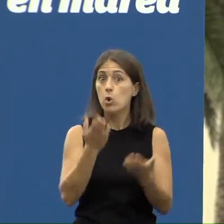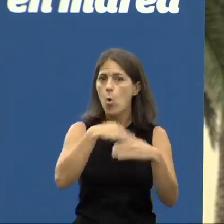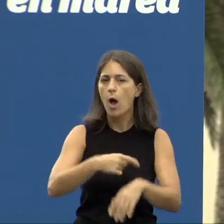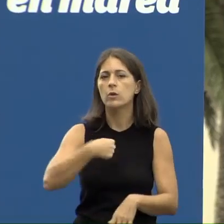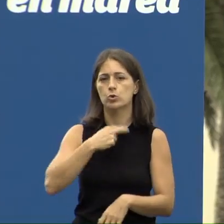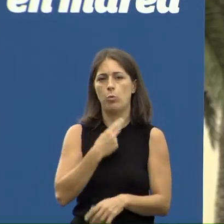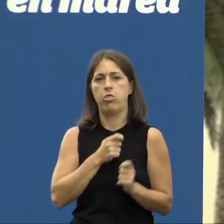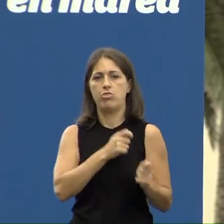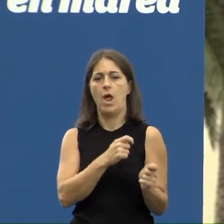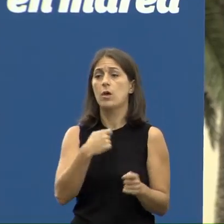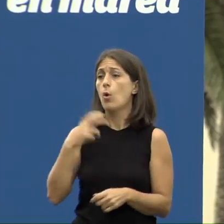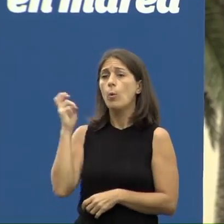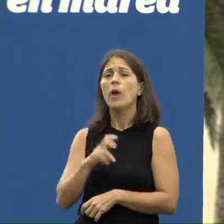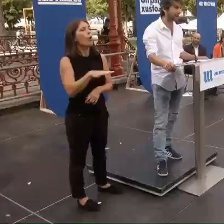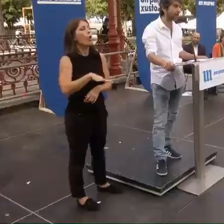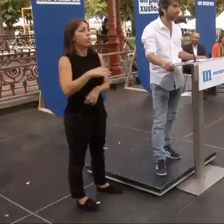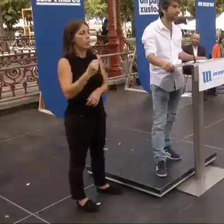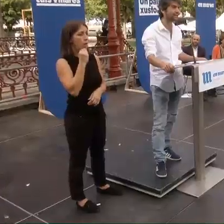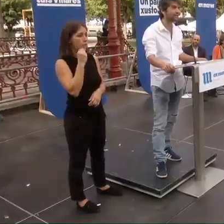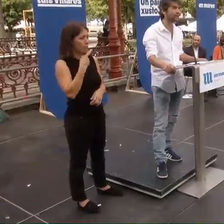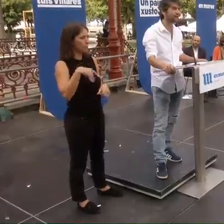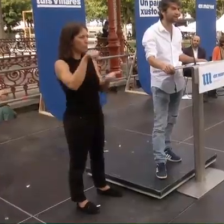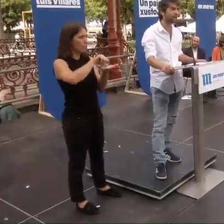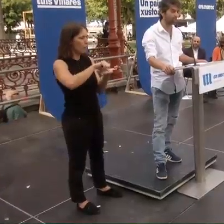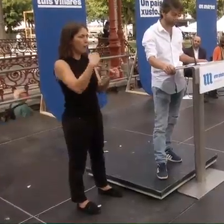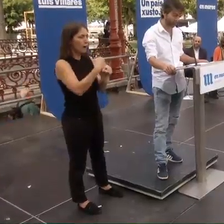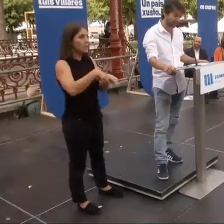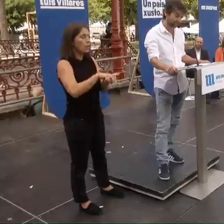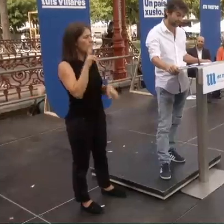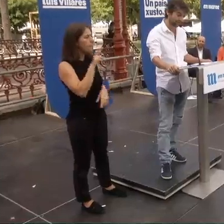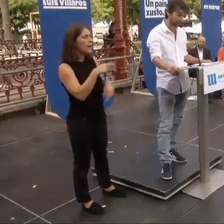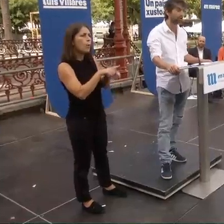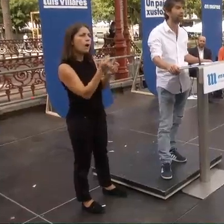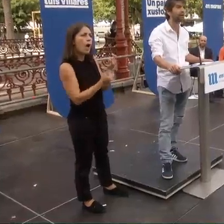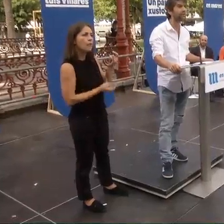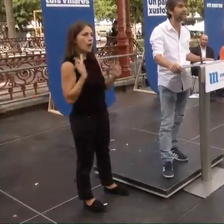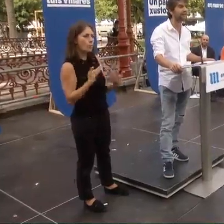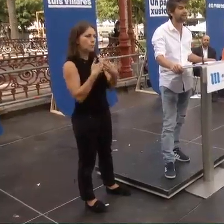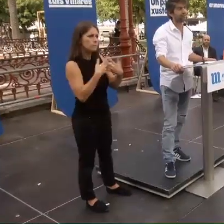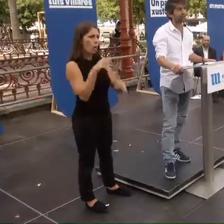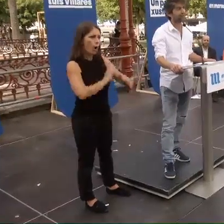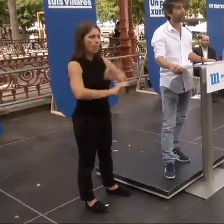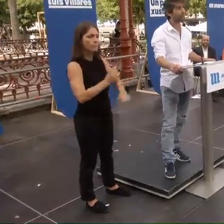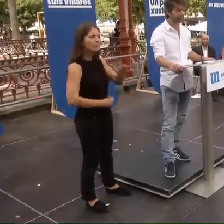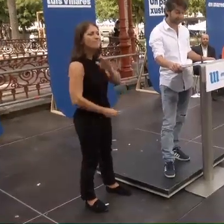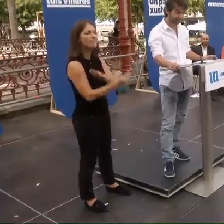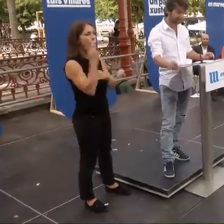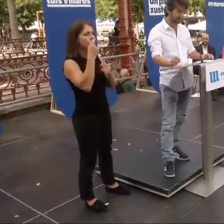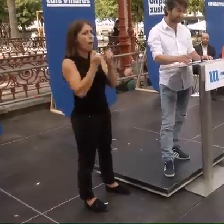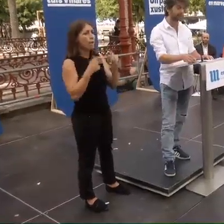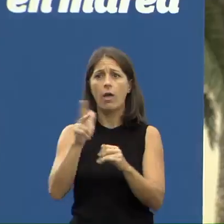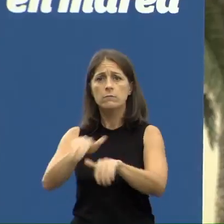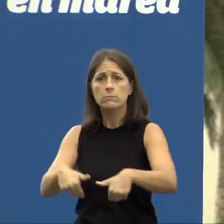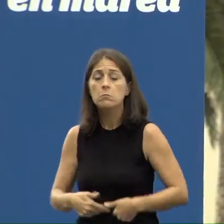Ferrol, cidade obreira, ese Ferrol que todos identifican como a cidade onde naceu a loita organizada para recuperar dereitos